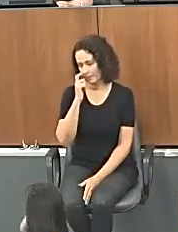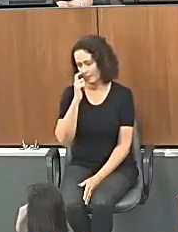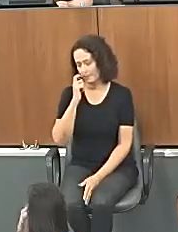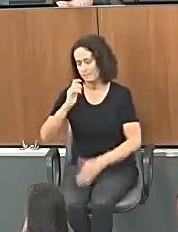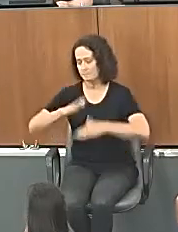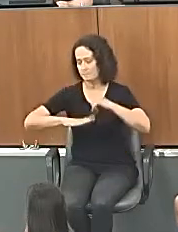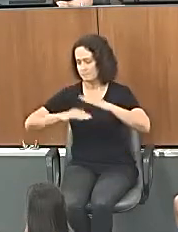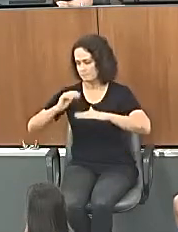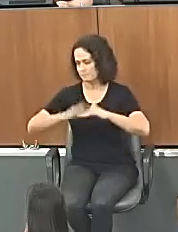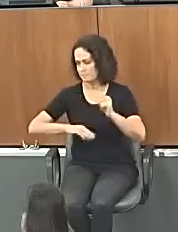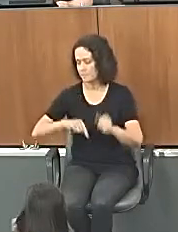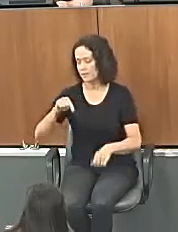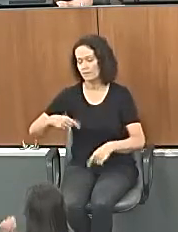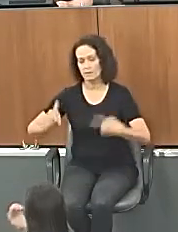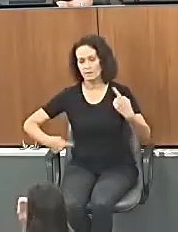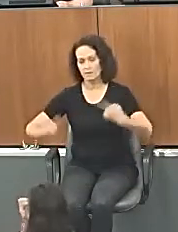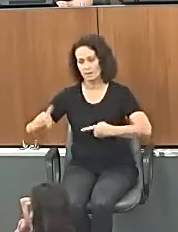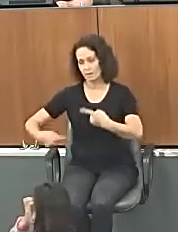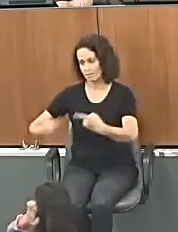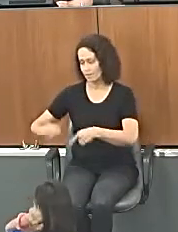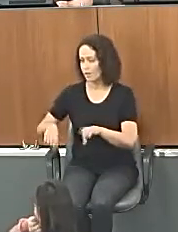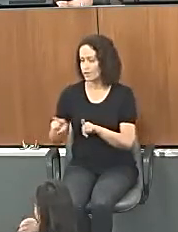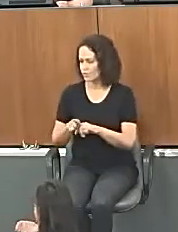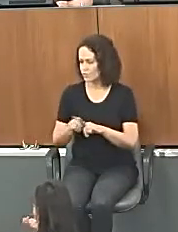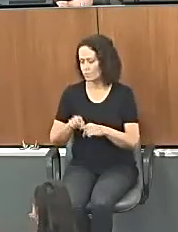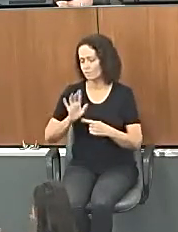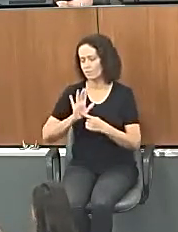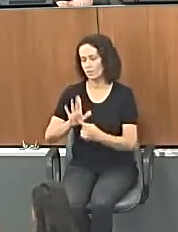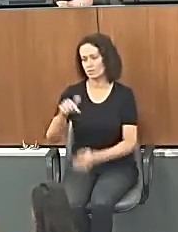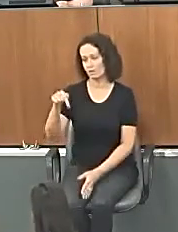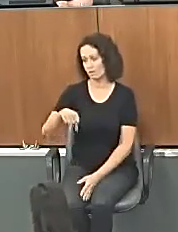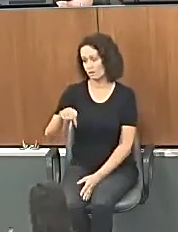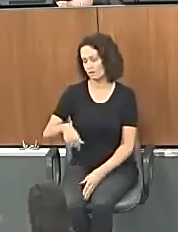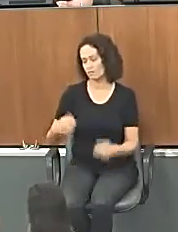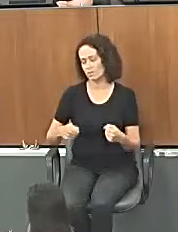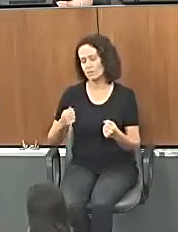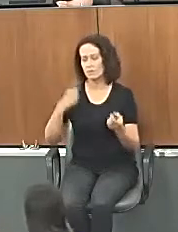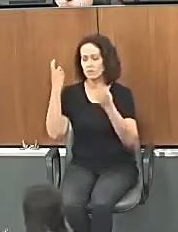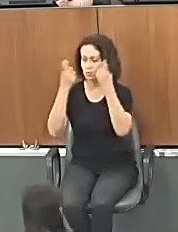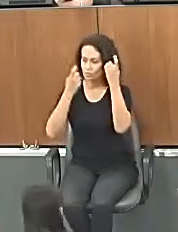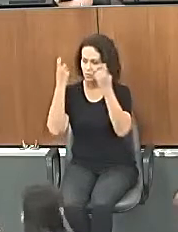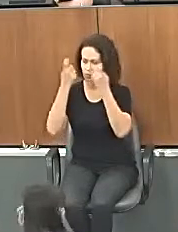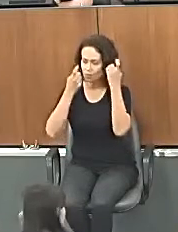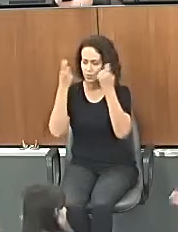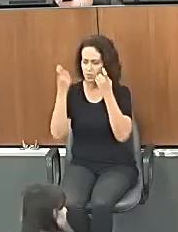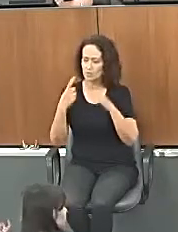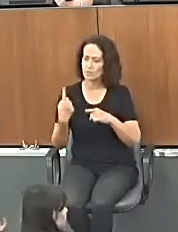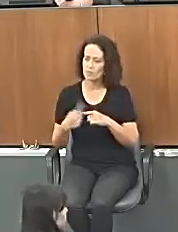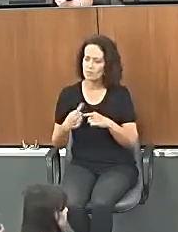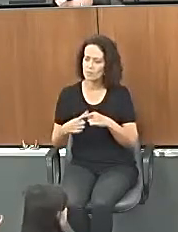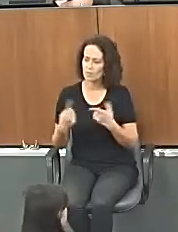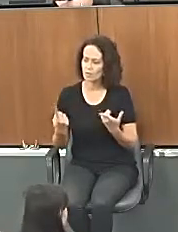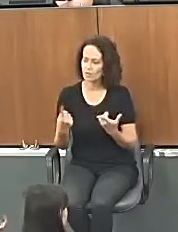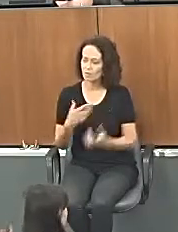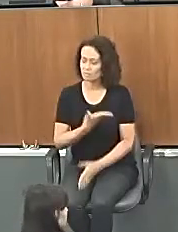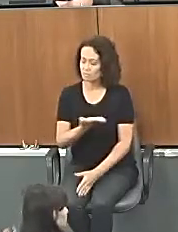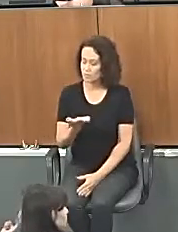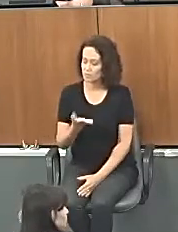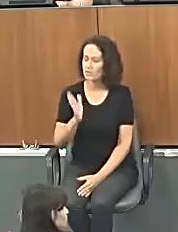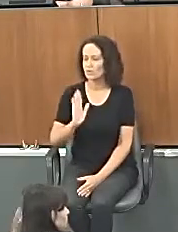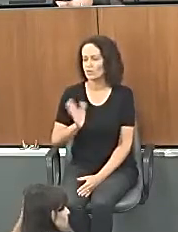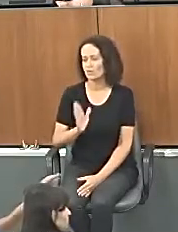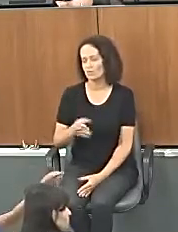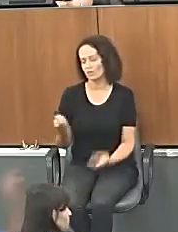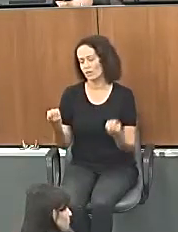esse debate também vai ser levantado aqui nós temos nos preocupado com isso que vai mais ou menos ao encontro do que você diz doutor